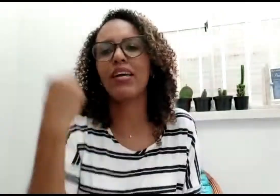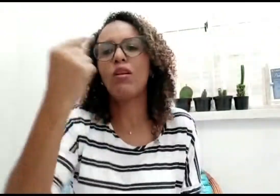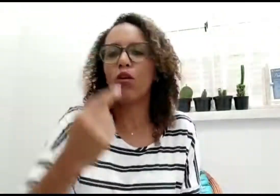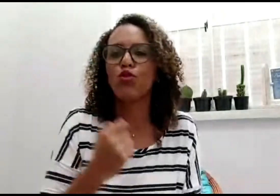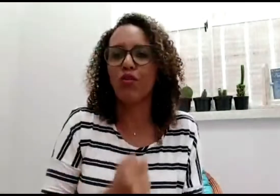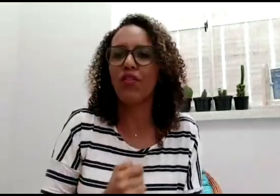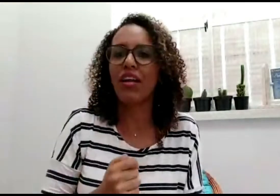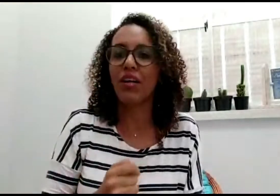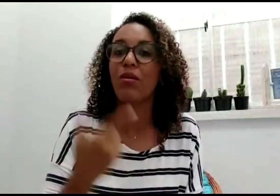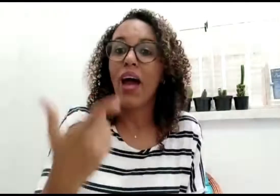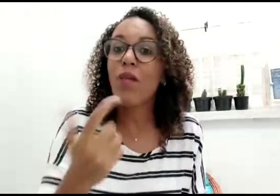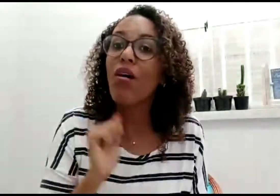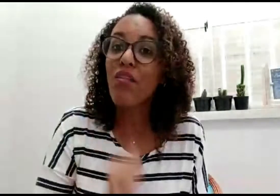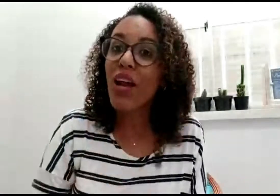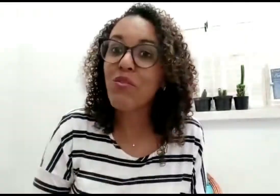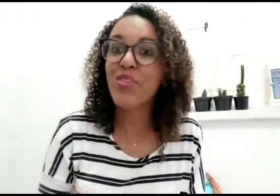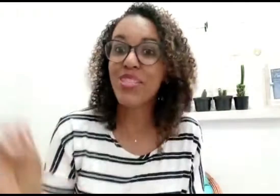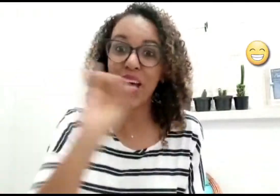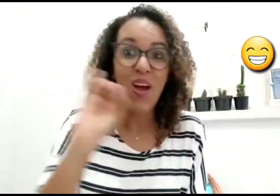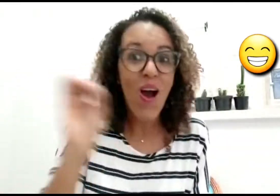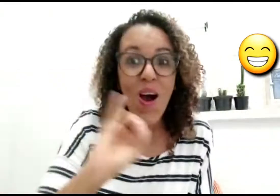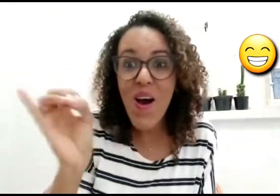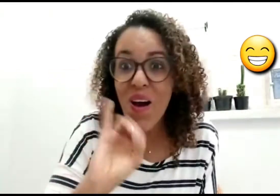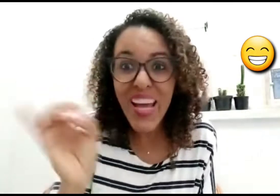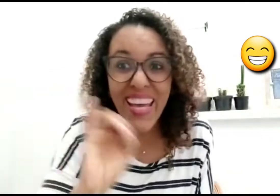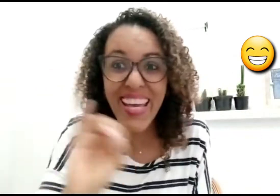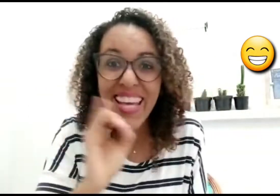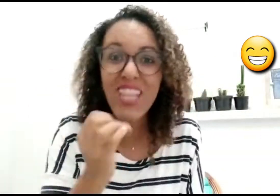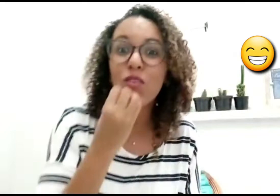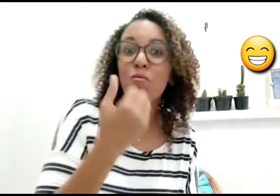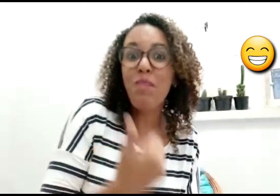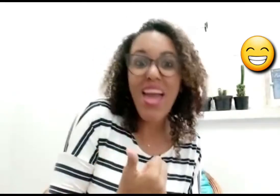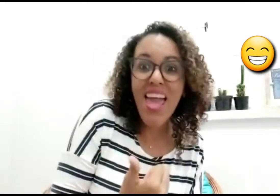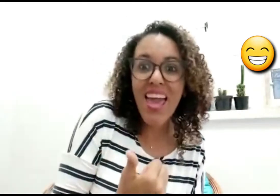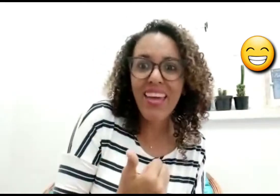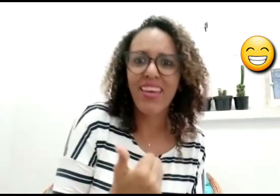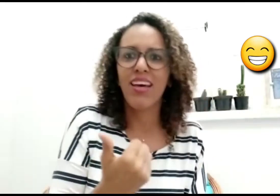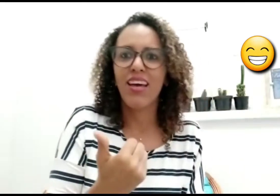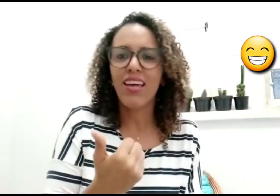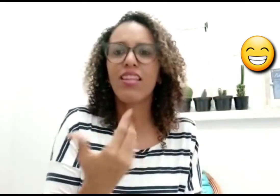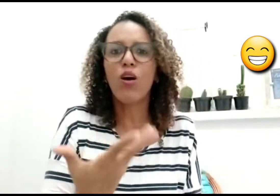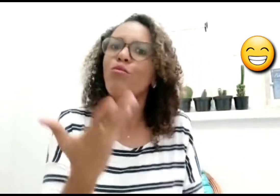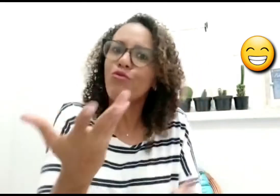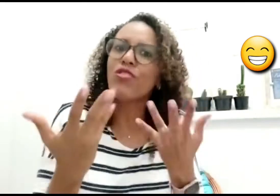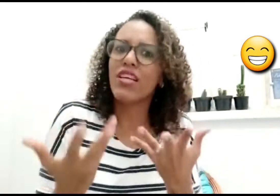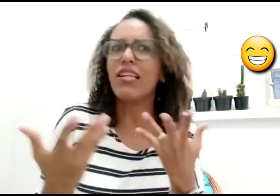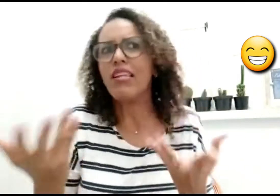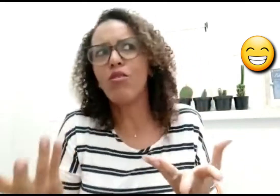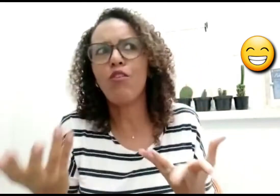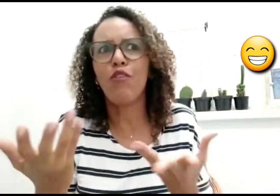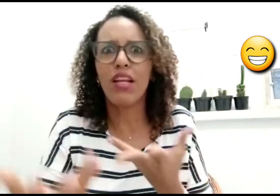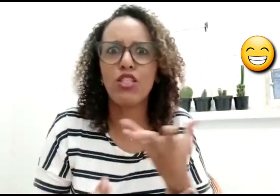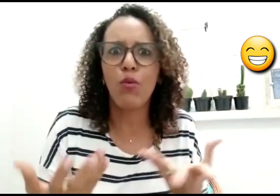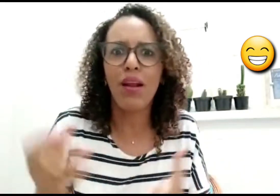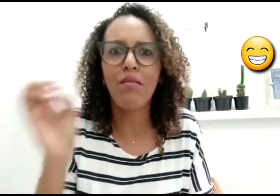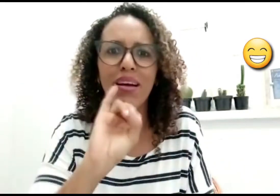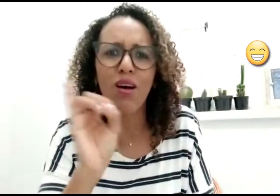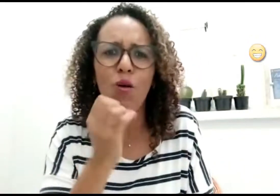aquilo que eu estou falando. É igual eu falar com você: oi, tudo bem? Então, você entendeu que eu falei super animada: oi,